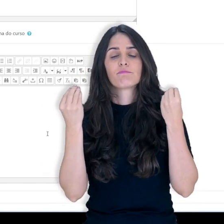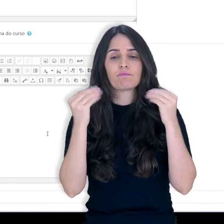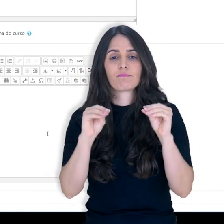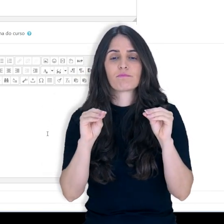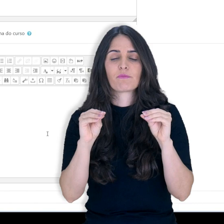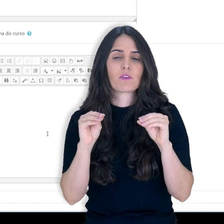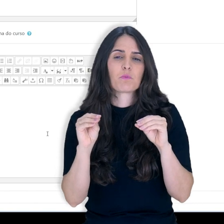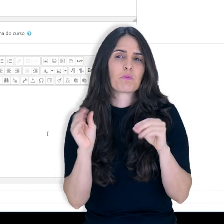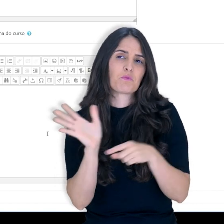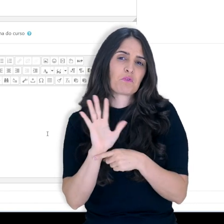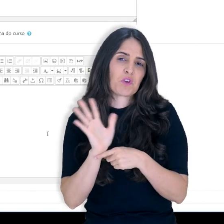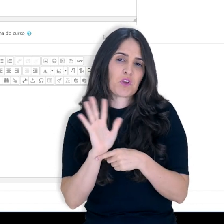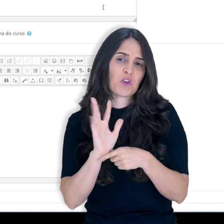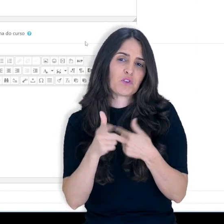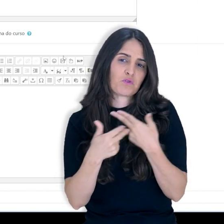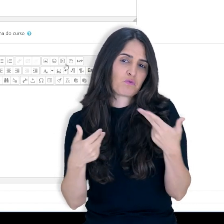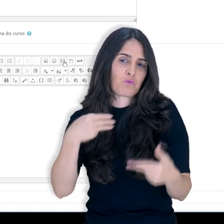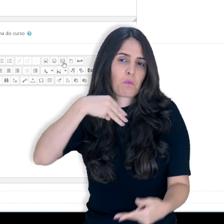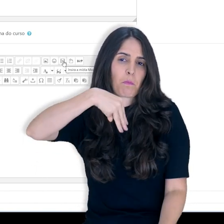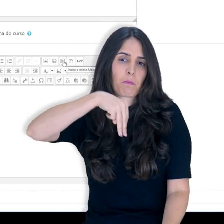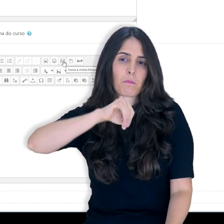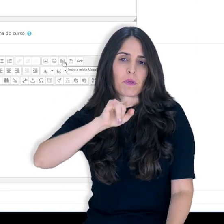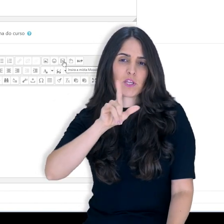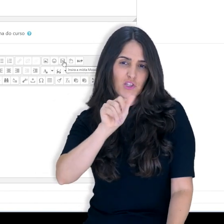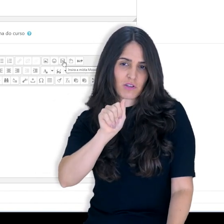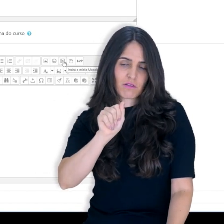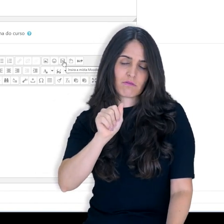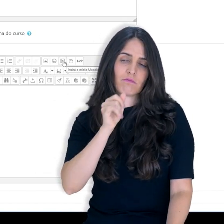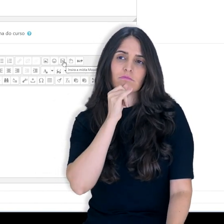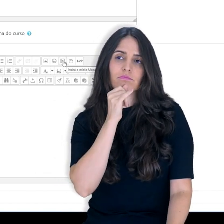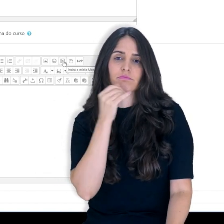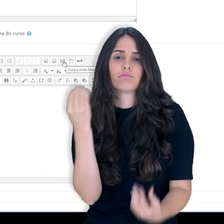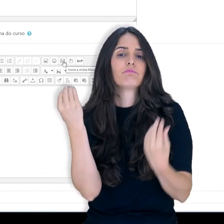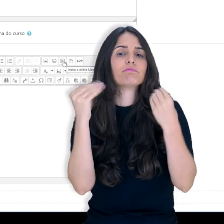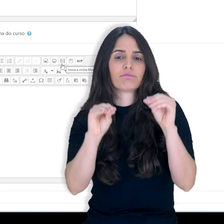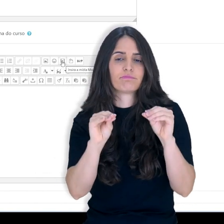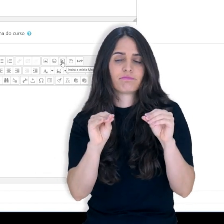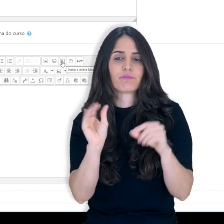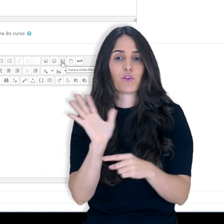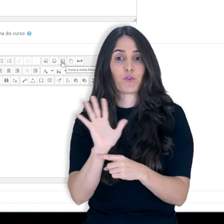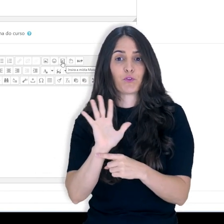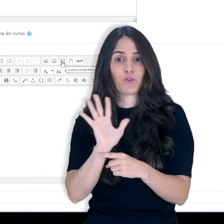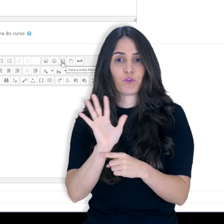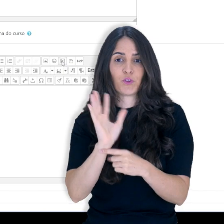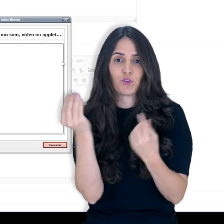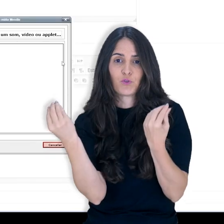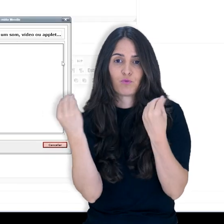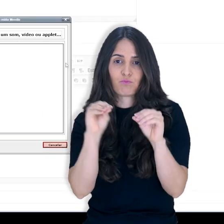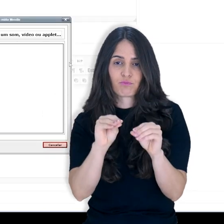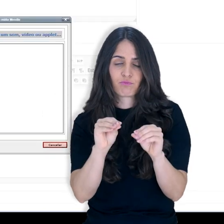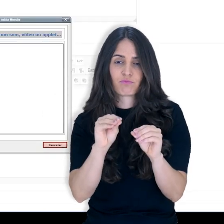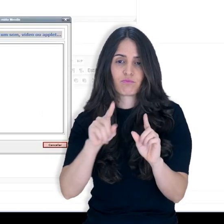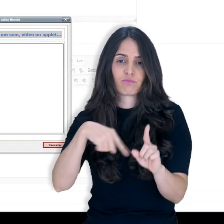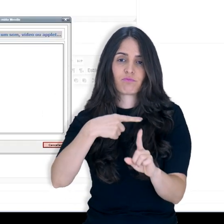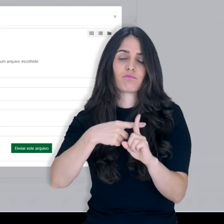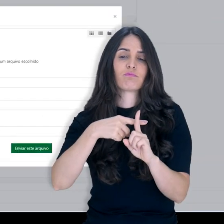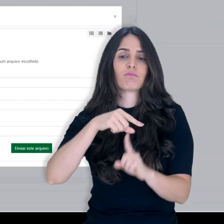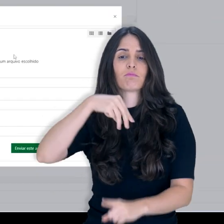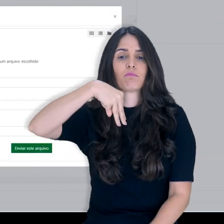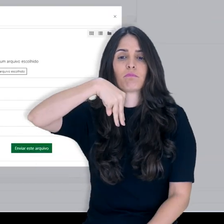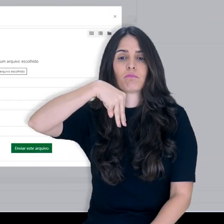uma mídia vou por exemplo inserir um vídeo vou clicar aqui insira a mídia